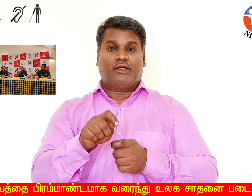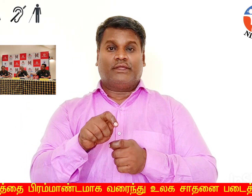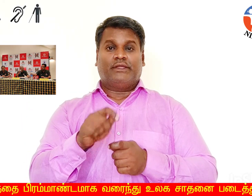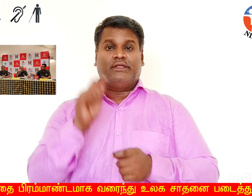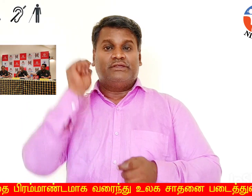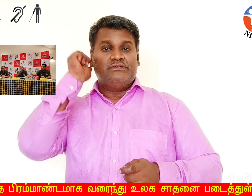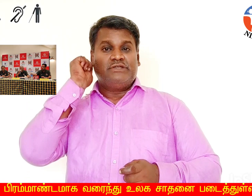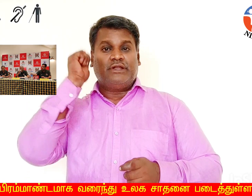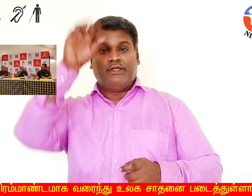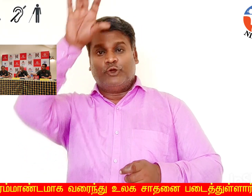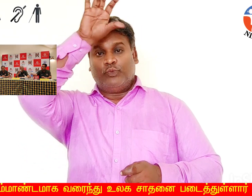நாளை தொடங்குகின்றன.